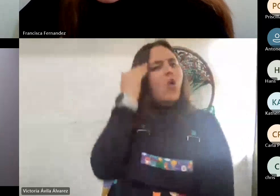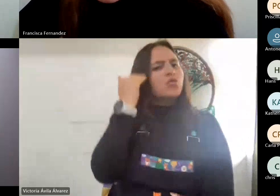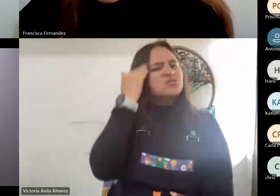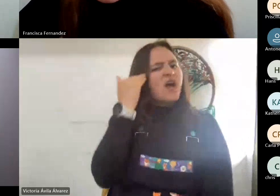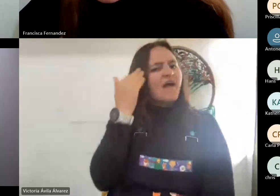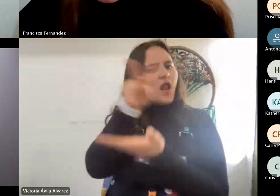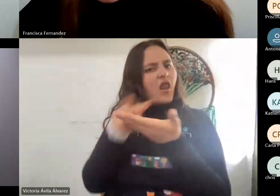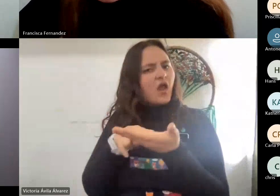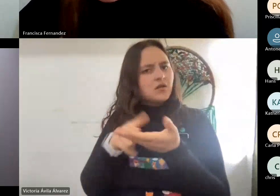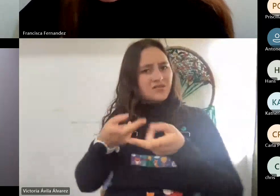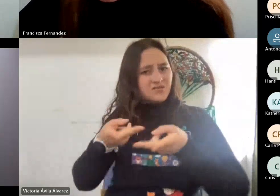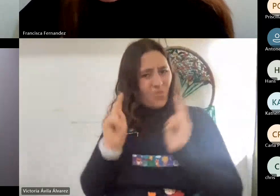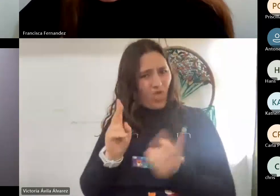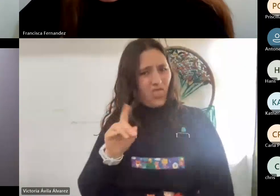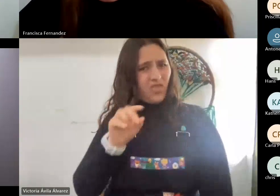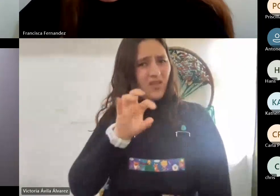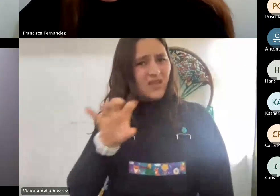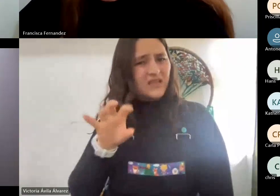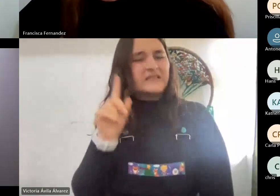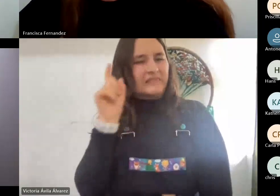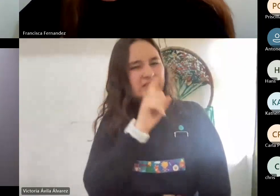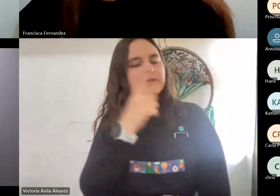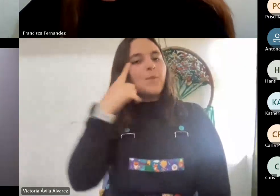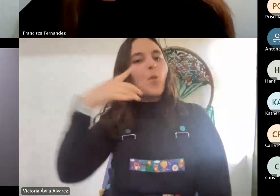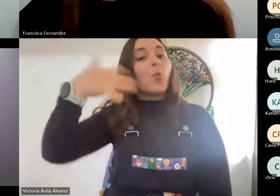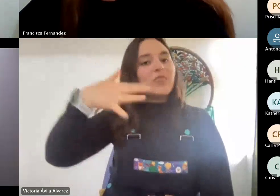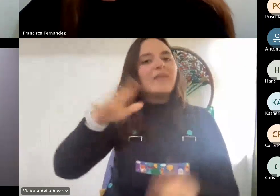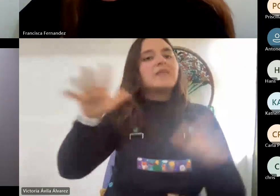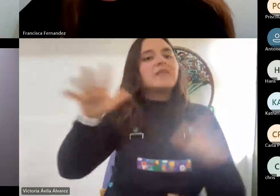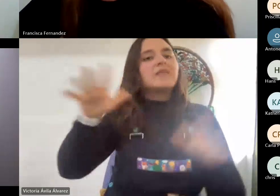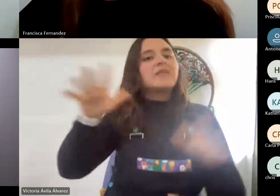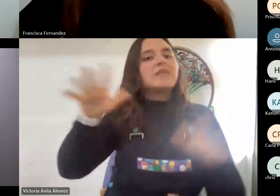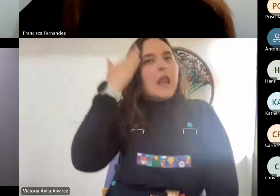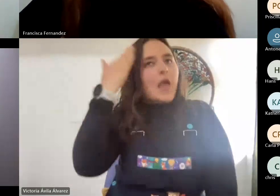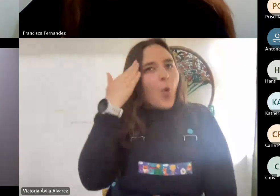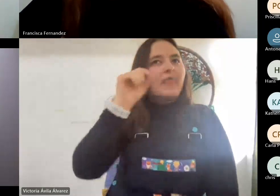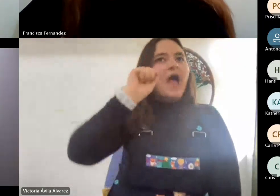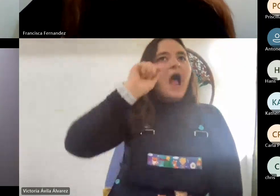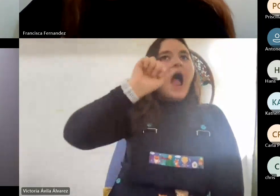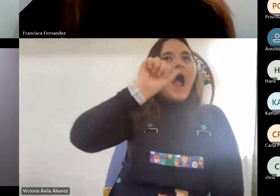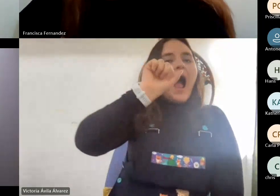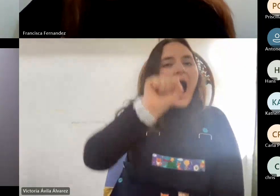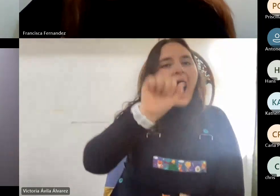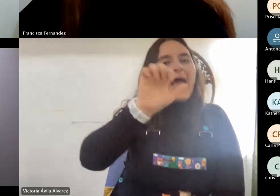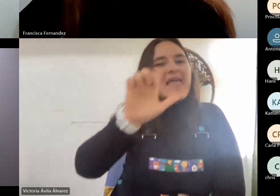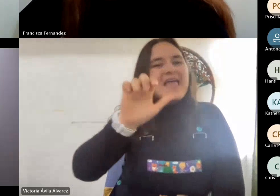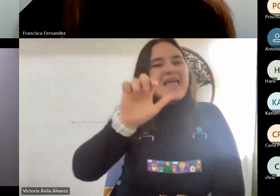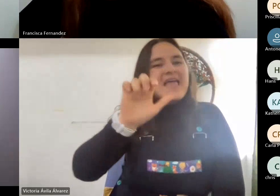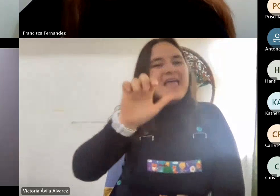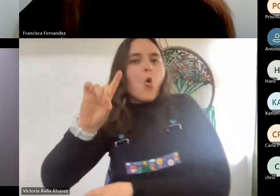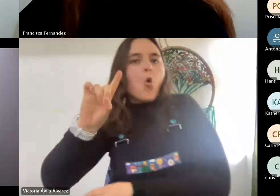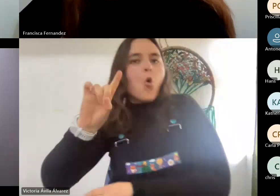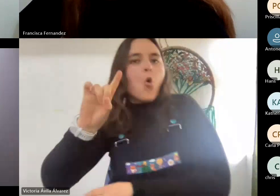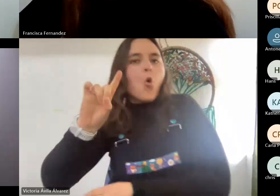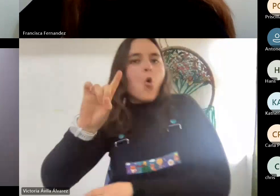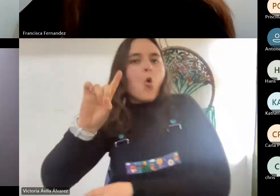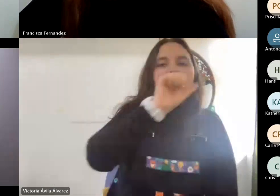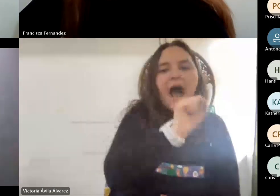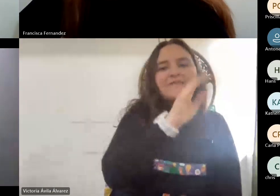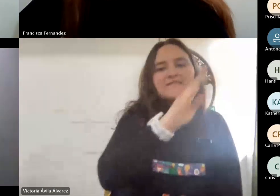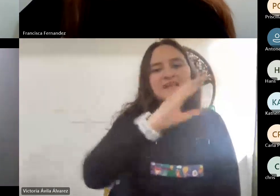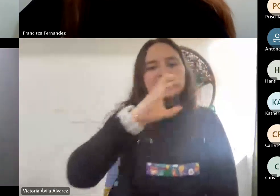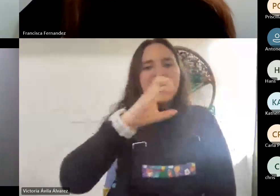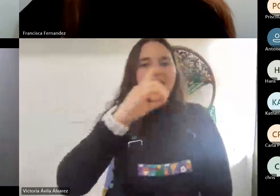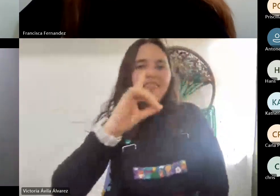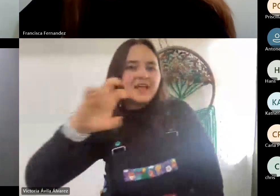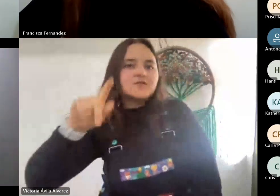la palabra y a la vez la seña que tiene asignada. Pero no todos pueden leer, a veces es difícil, entonces por eso hay que hacerles recordatorios